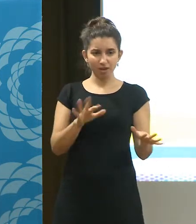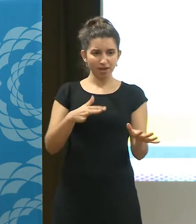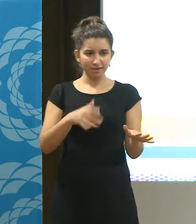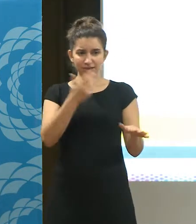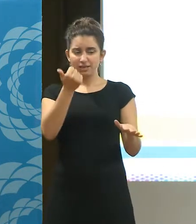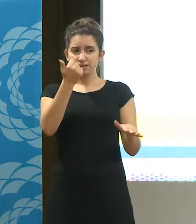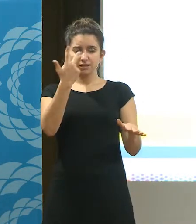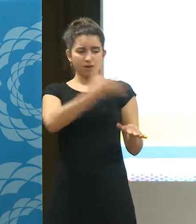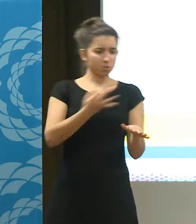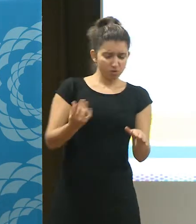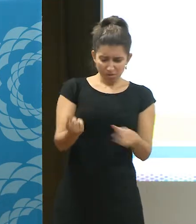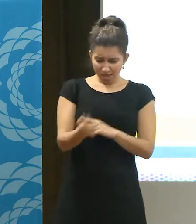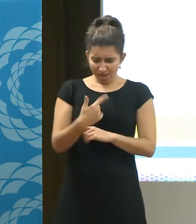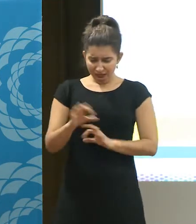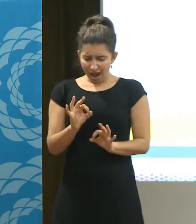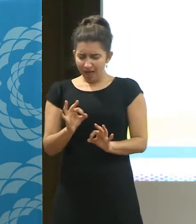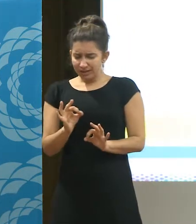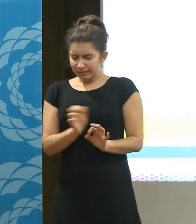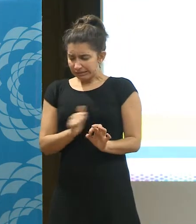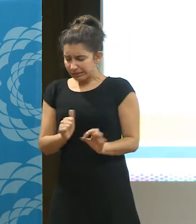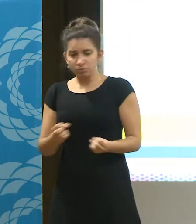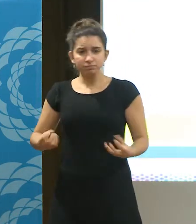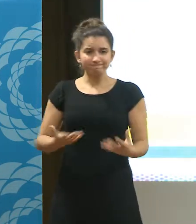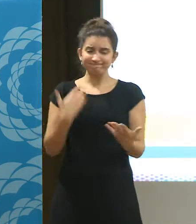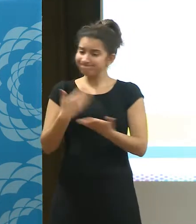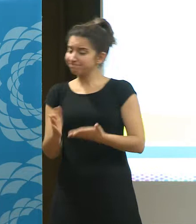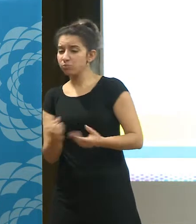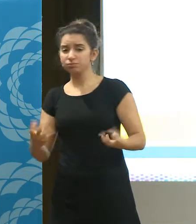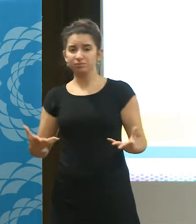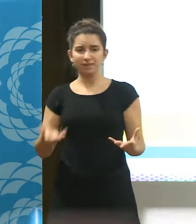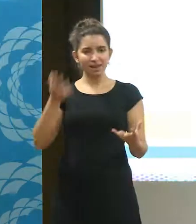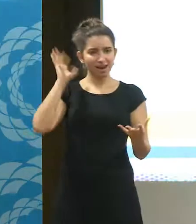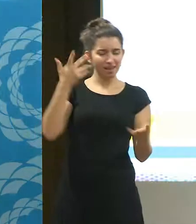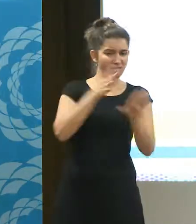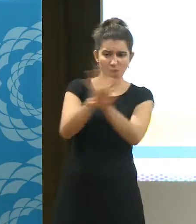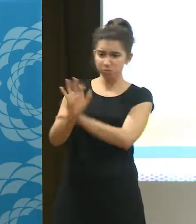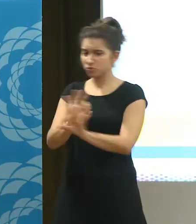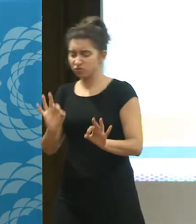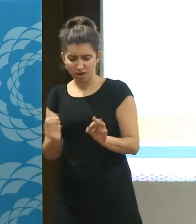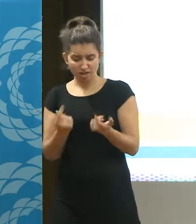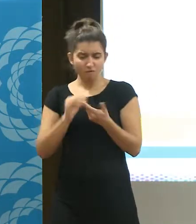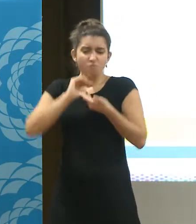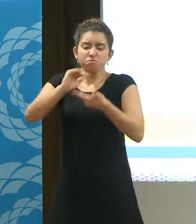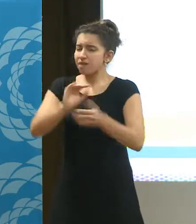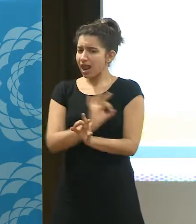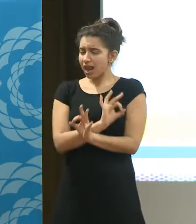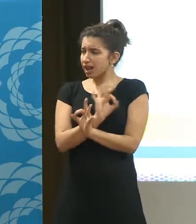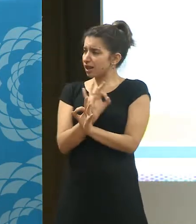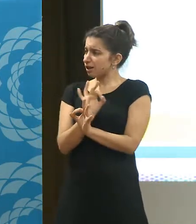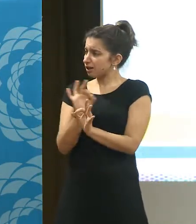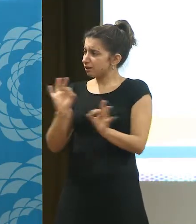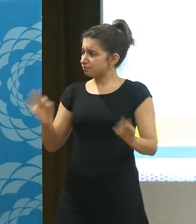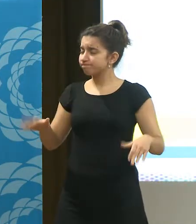de ese 33%. ¿Y por qué podemos quedar afuera? Porque para muchas de nuestras radios no llega el apoyo ni el fortalecimiento. Y bueno, y